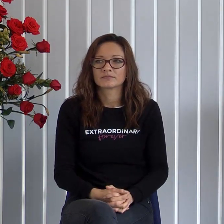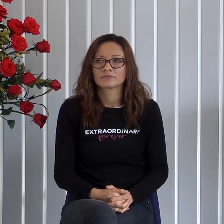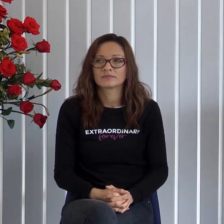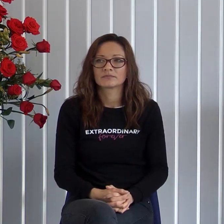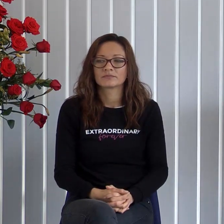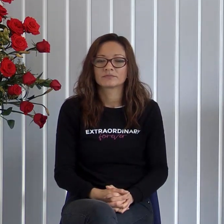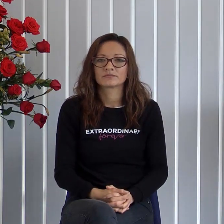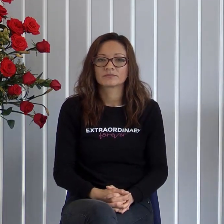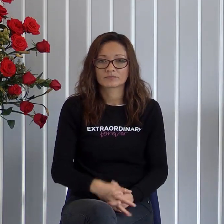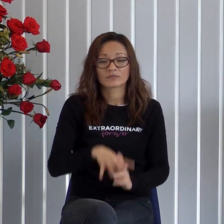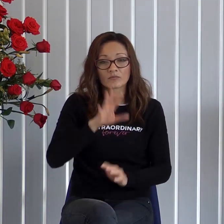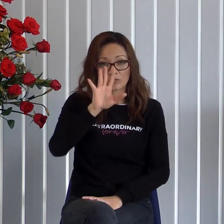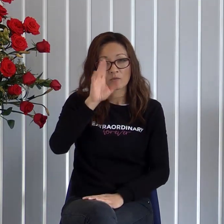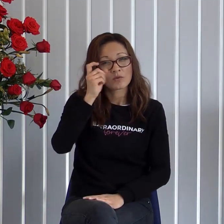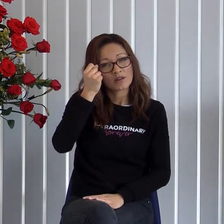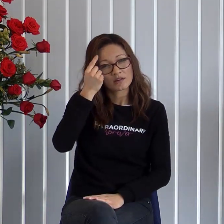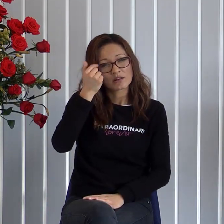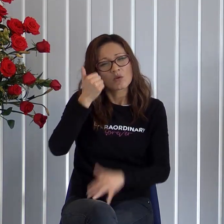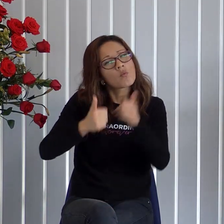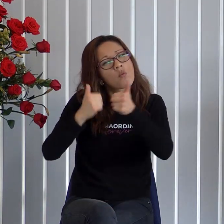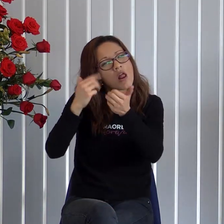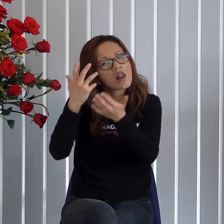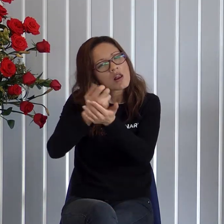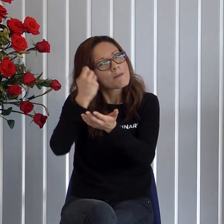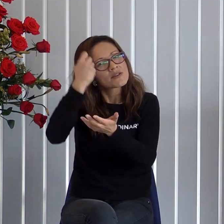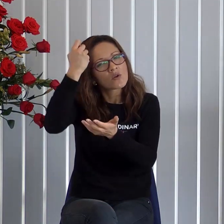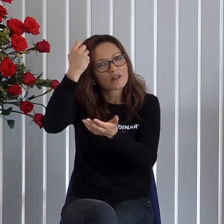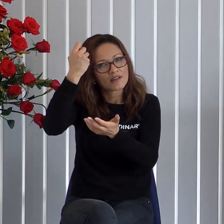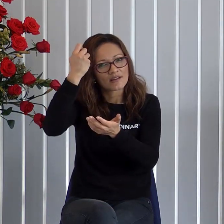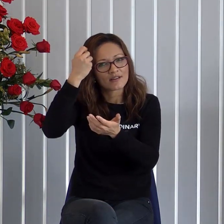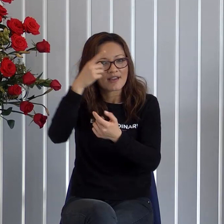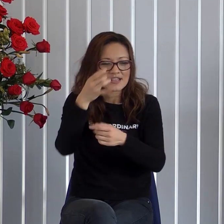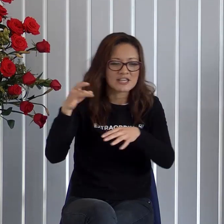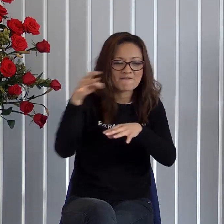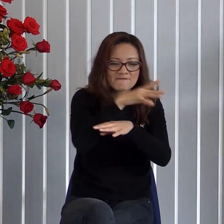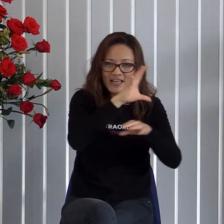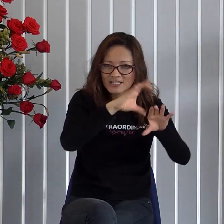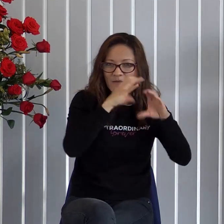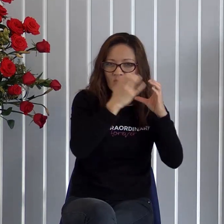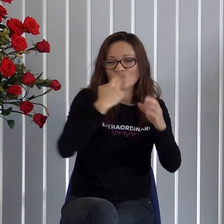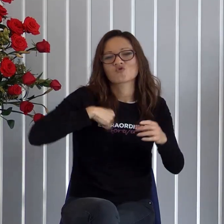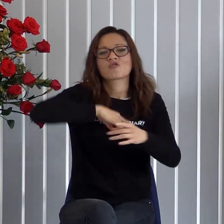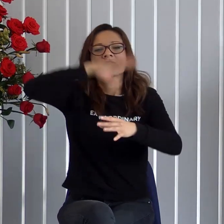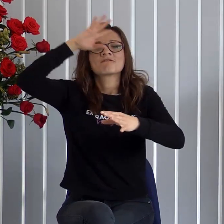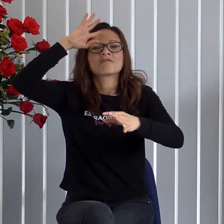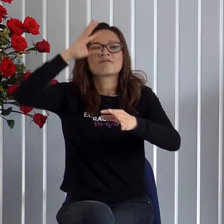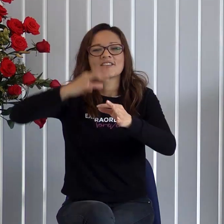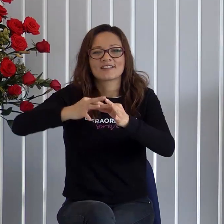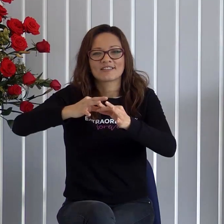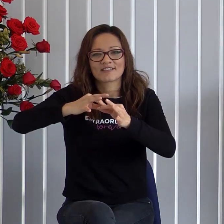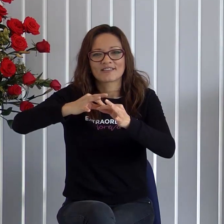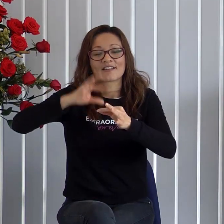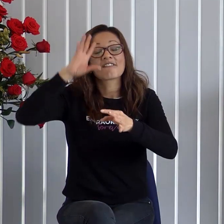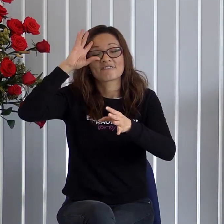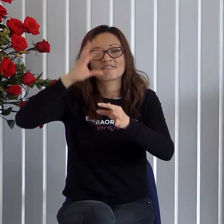¿Entiende cuál es la victoria? ¿Entiende cuál es la victoria que vence al mundo? Nuestra fe.